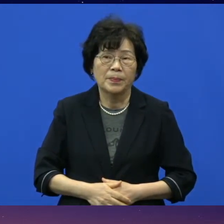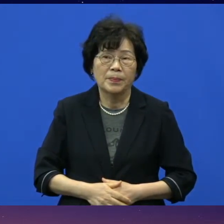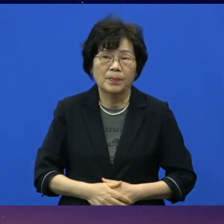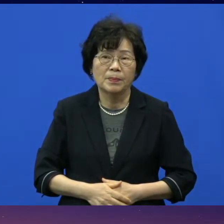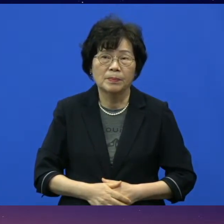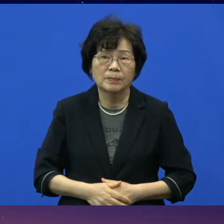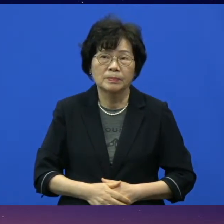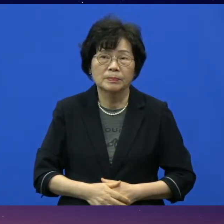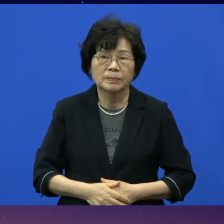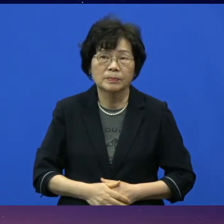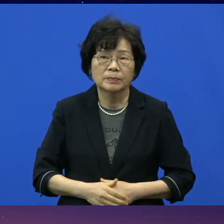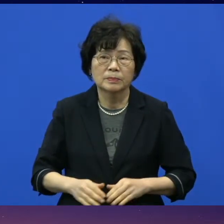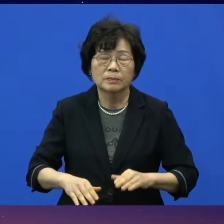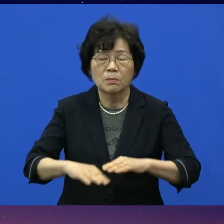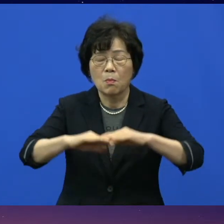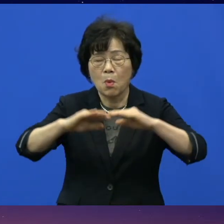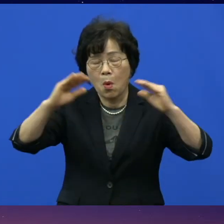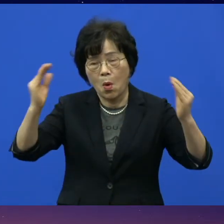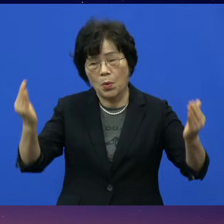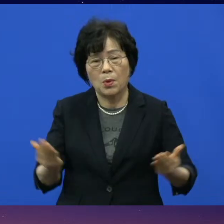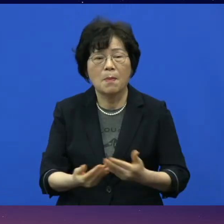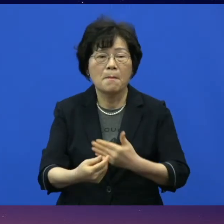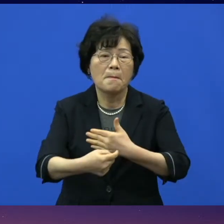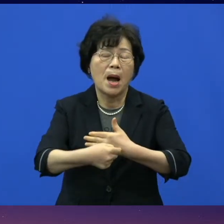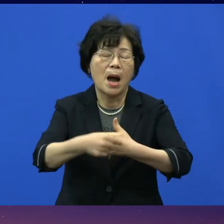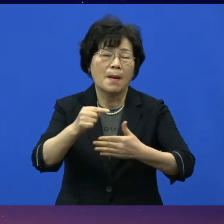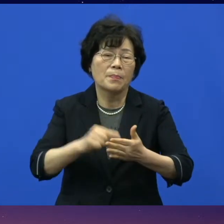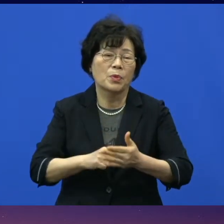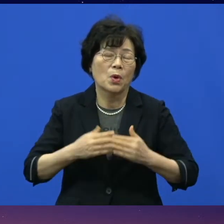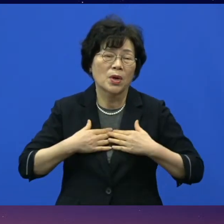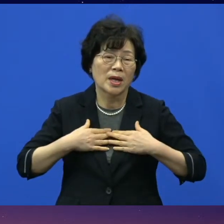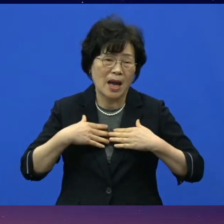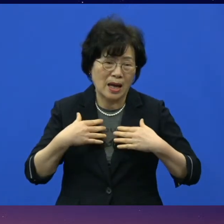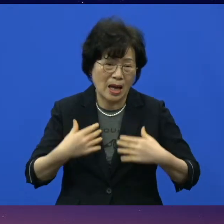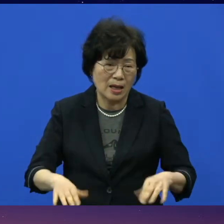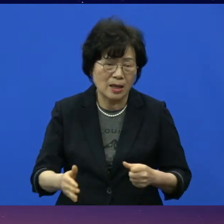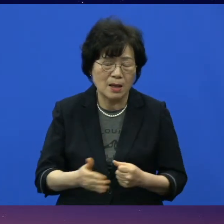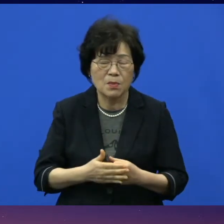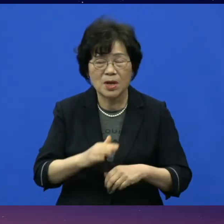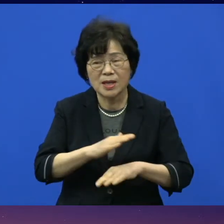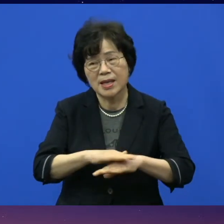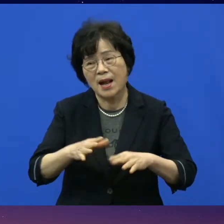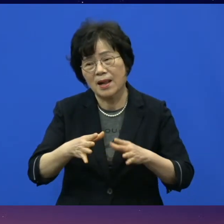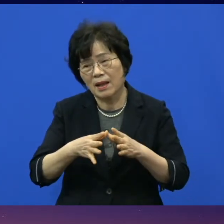그리고 우리의 모든 또 마음도 약하고 잘 깨어져요.